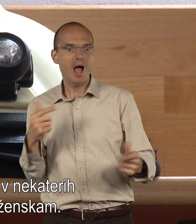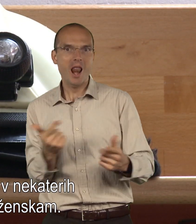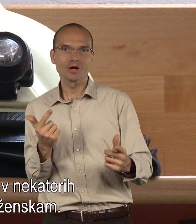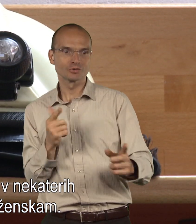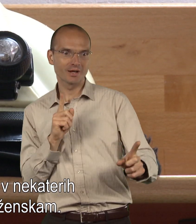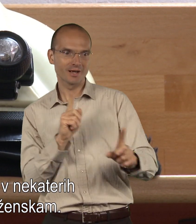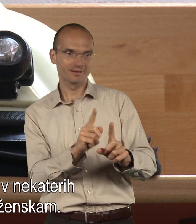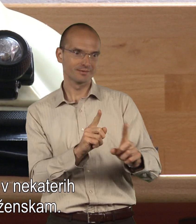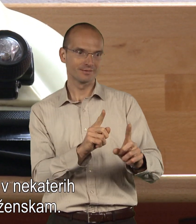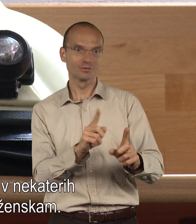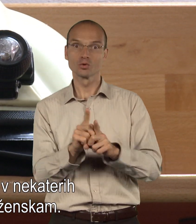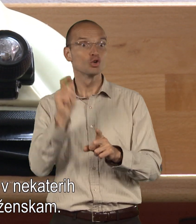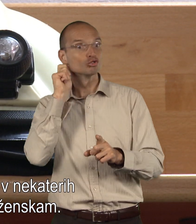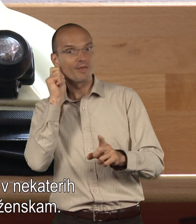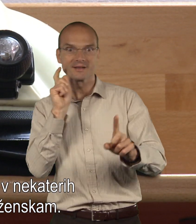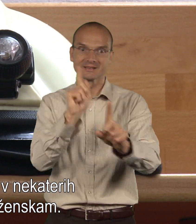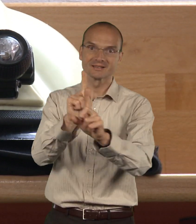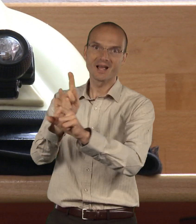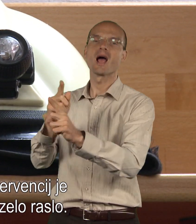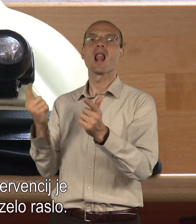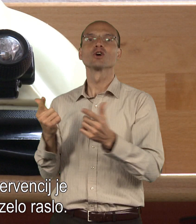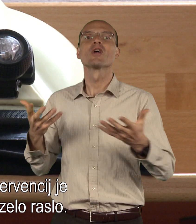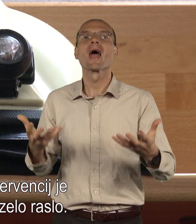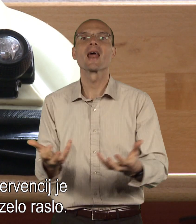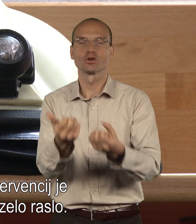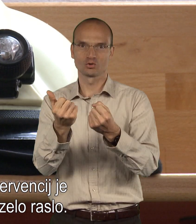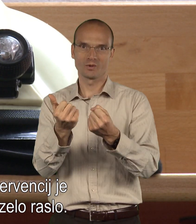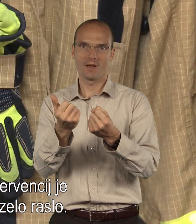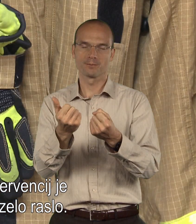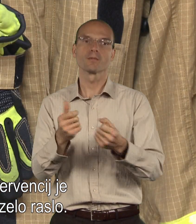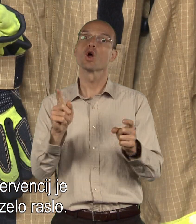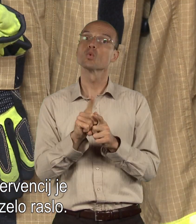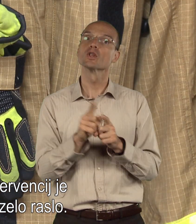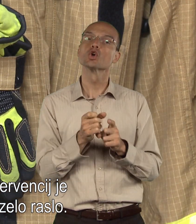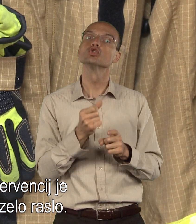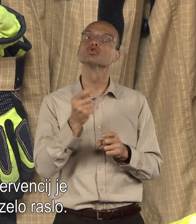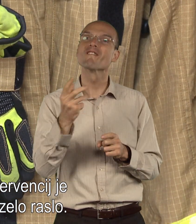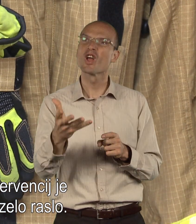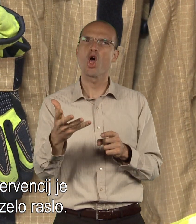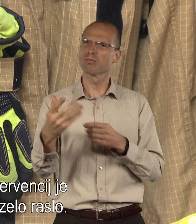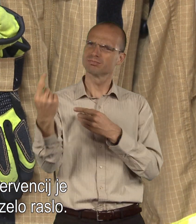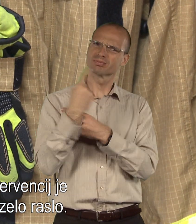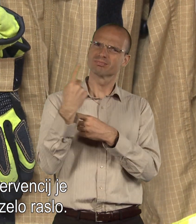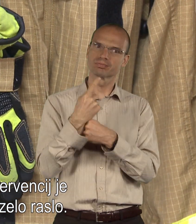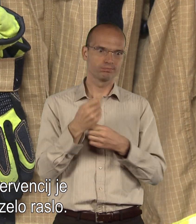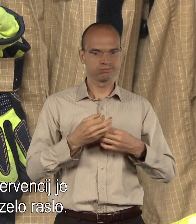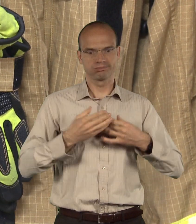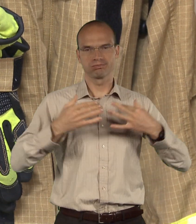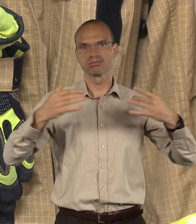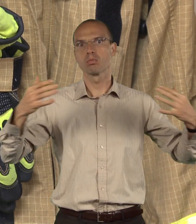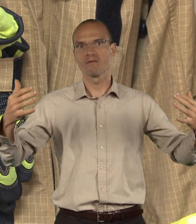v nekaterih primerih tudi ženskam in tako naprej. Tudi število intervencij je v zadnjih letih zelo